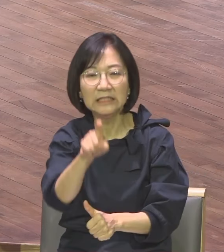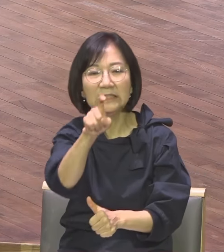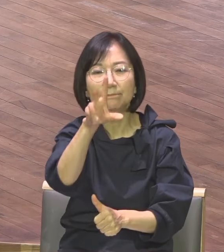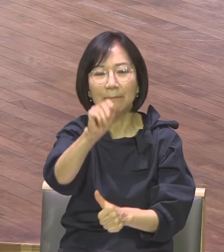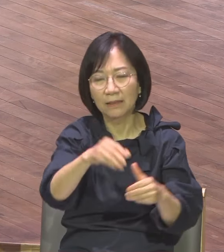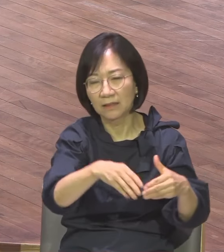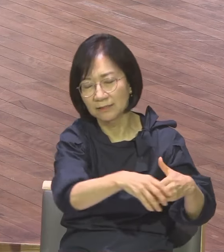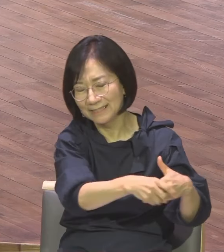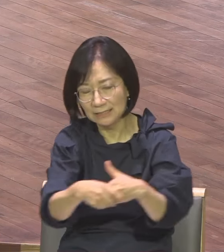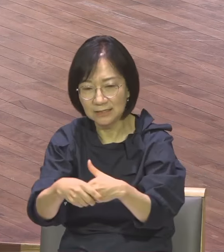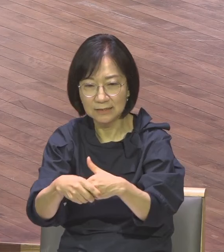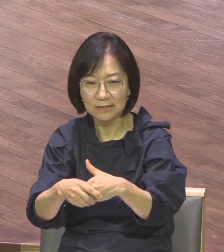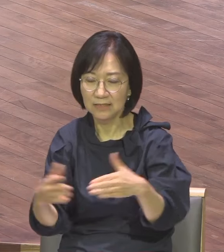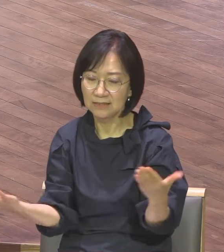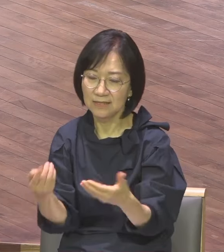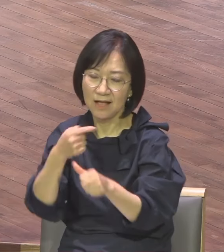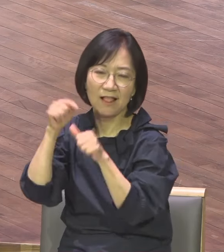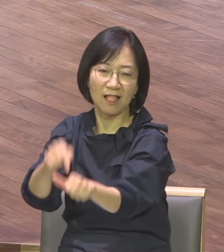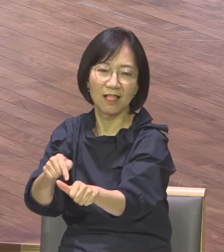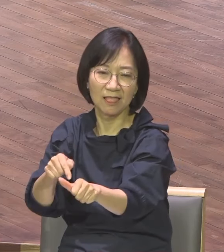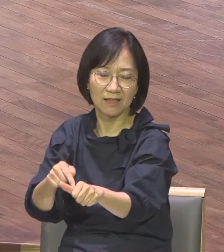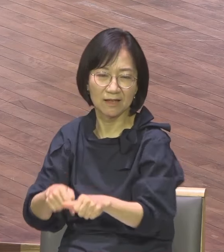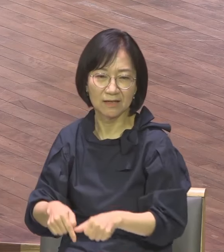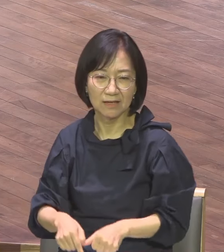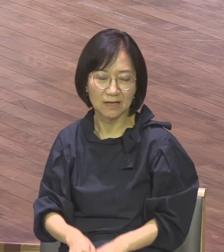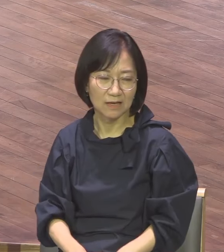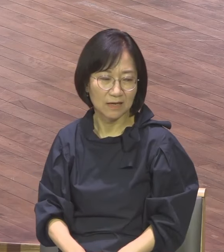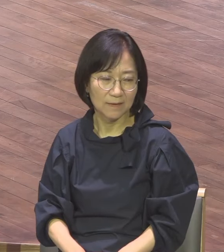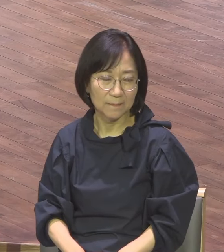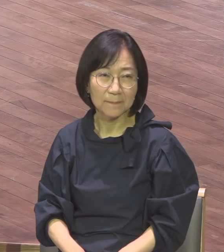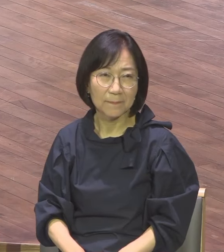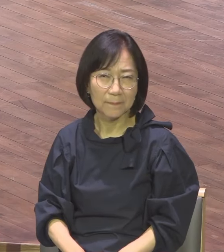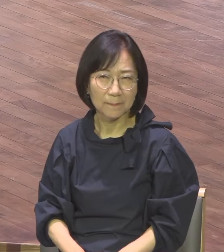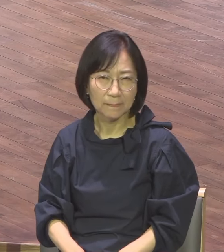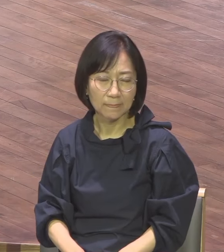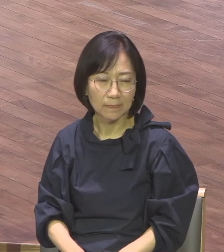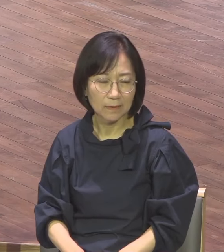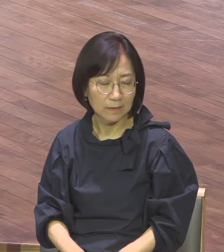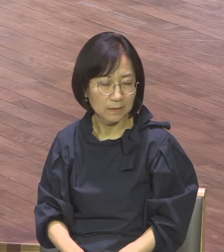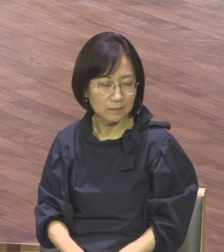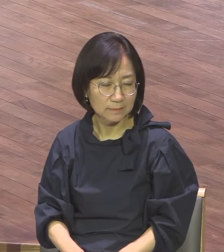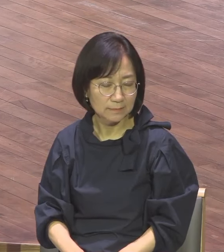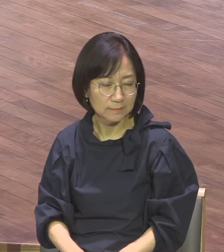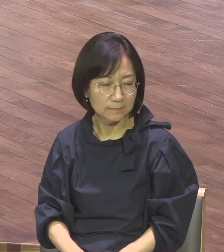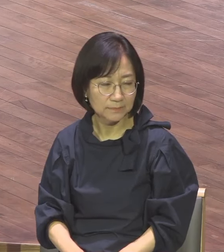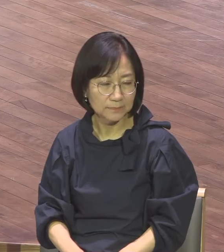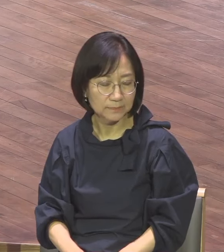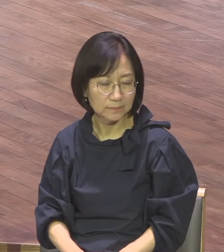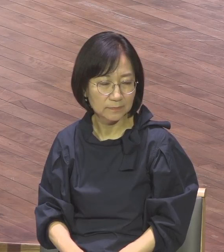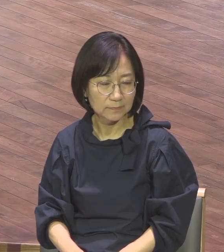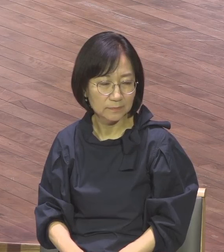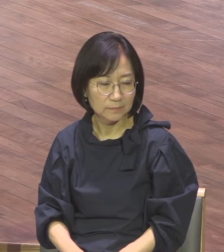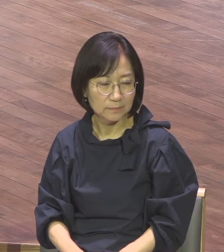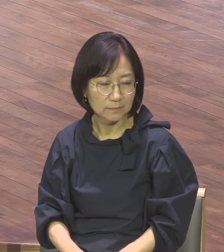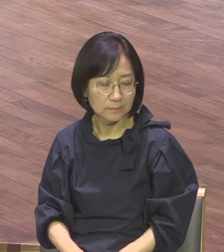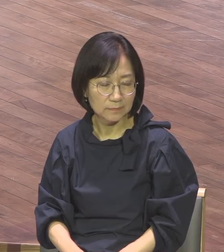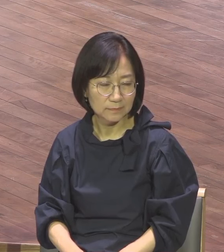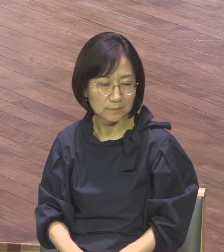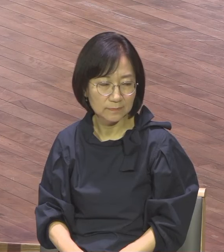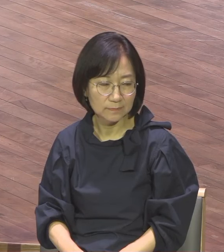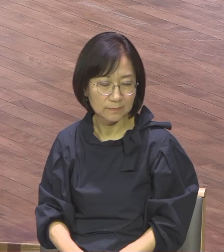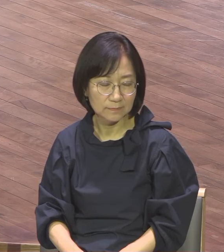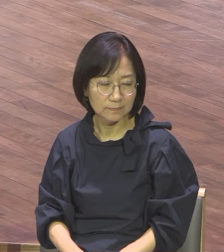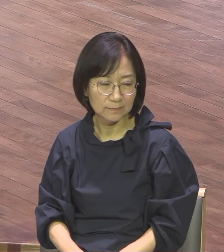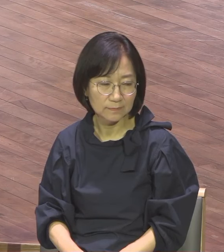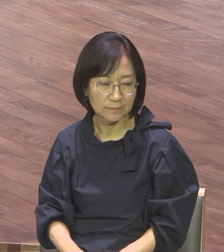명 잡아갖고 그 콜로세움을 세울 때 그때가 언제였냐니까 그러니까 그